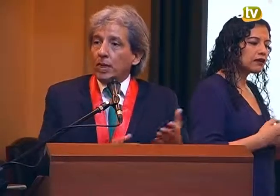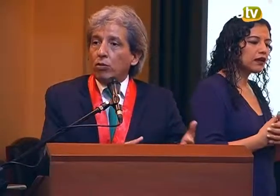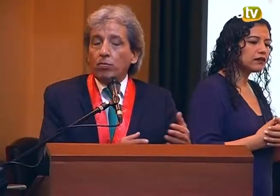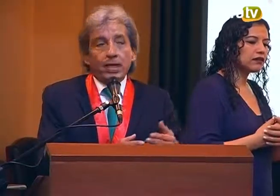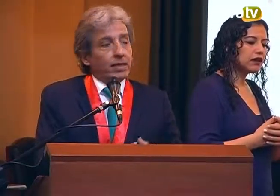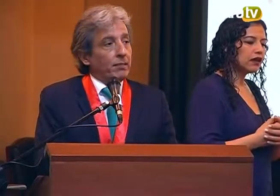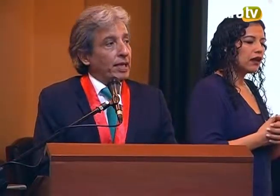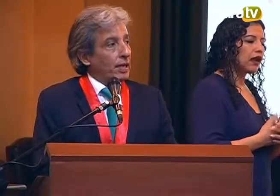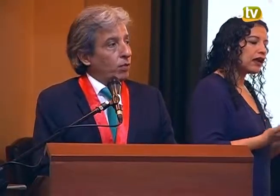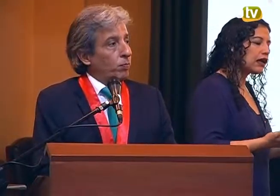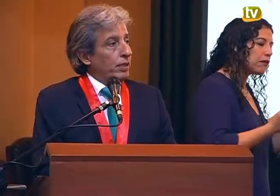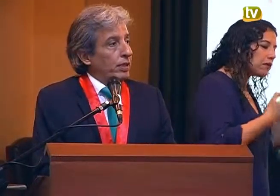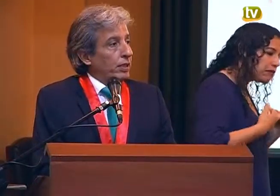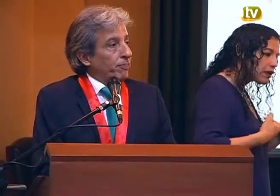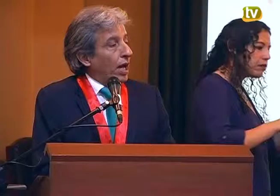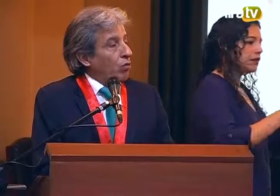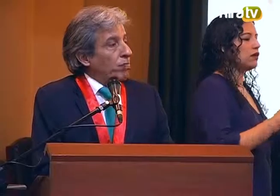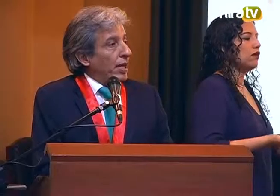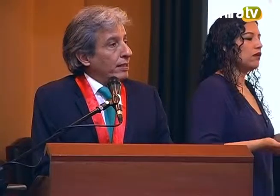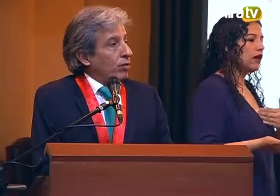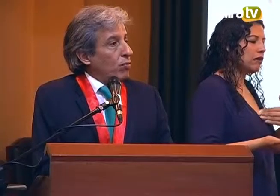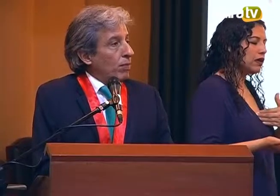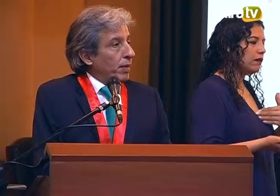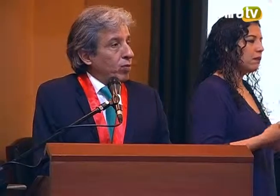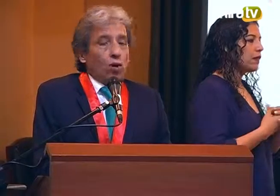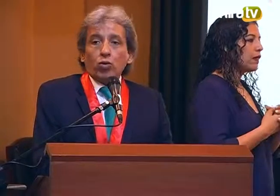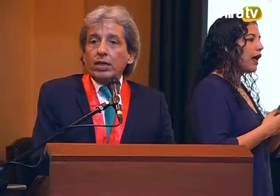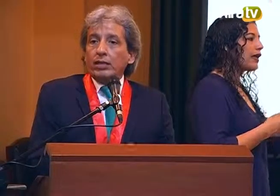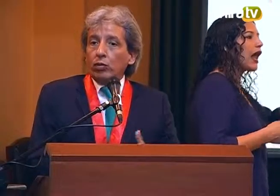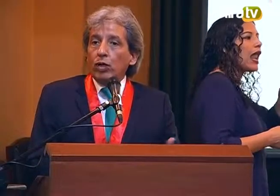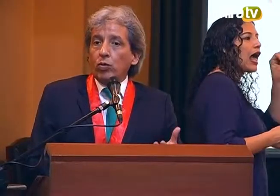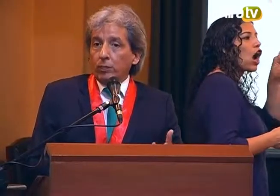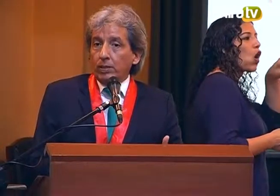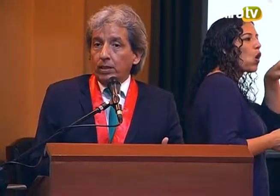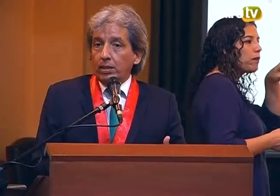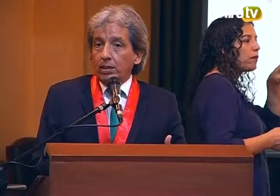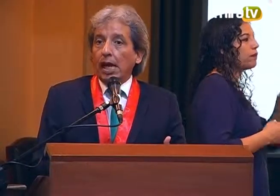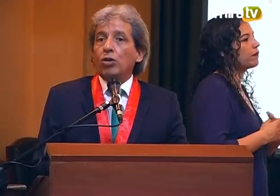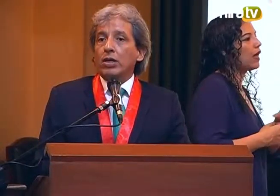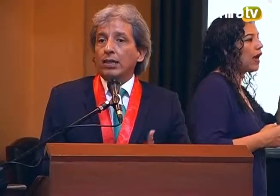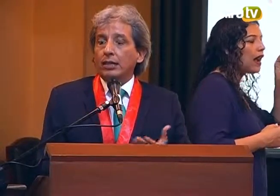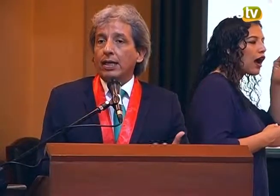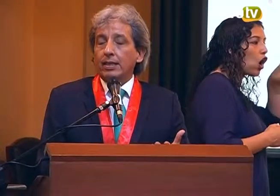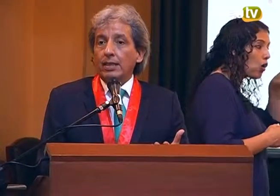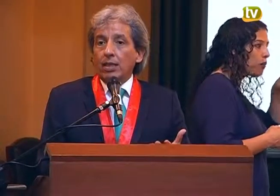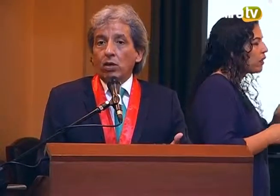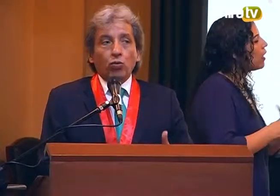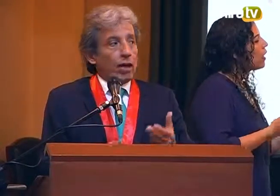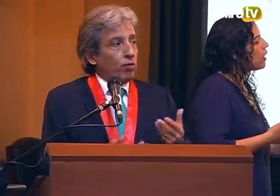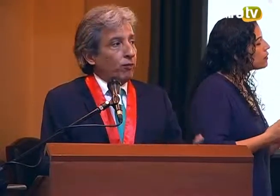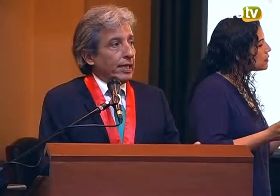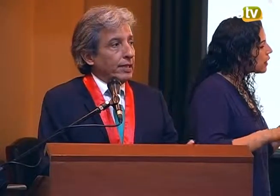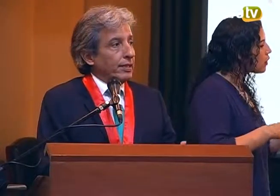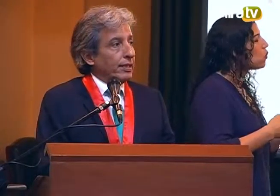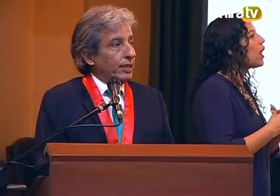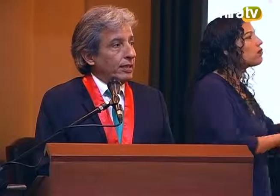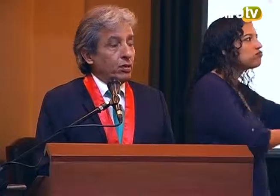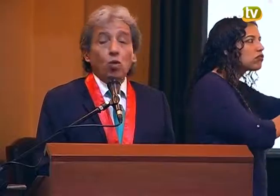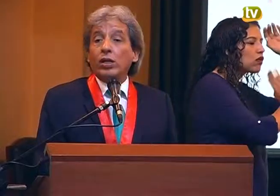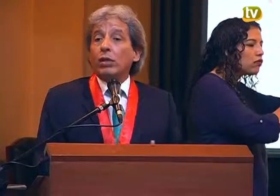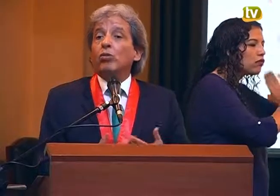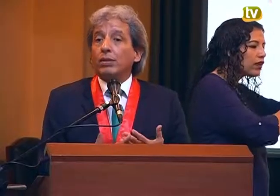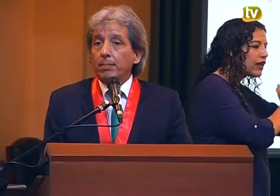que llevó, para volver al tema de la COP, a un país como el Perú a organizar una COP, a organizar una